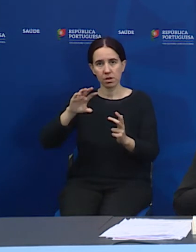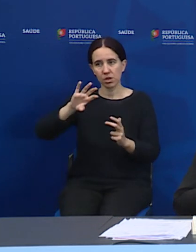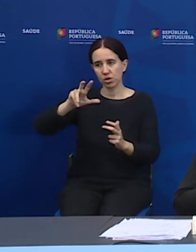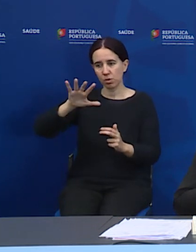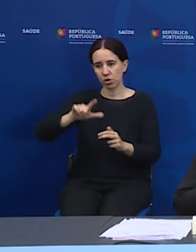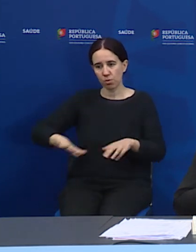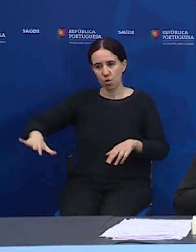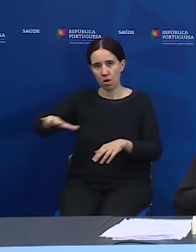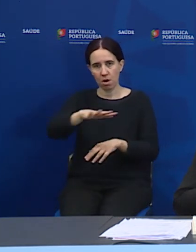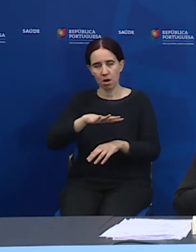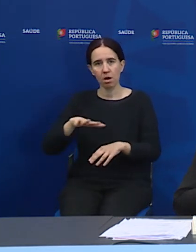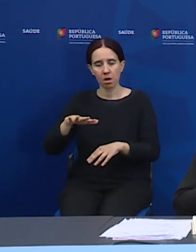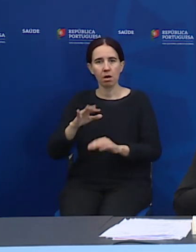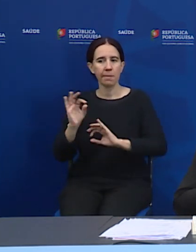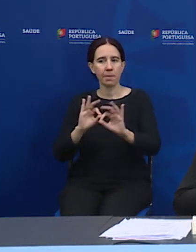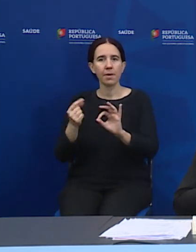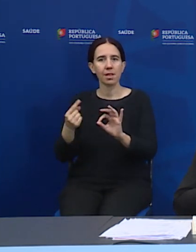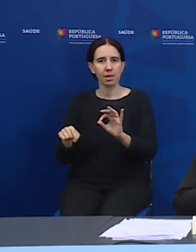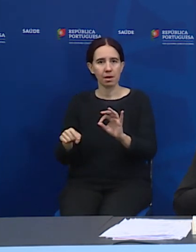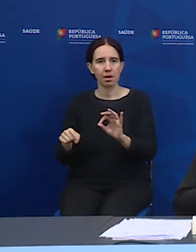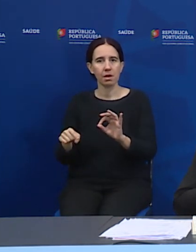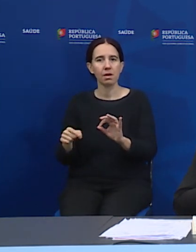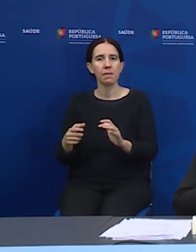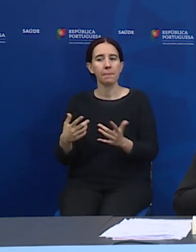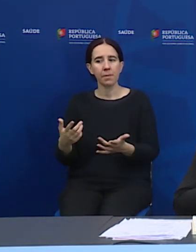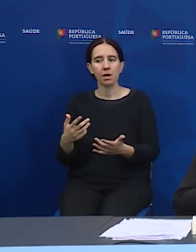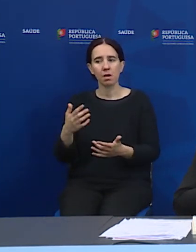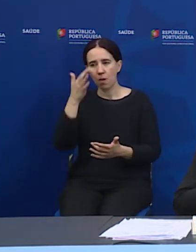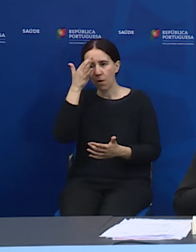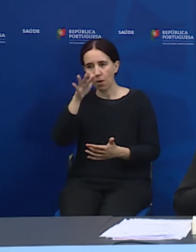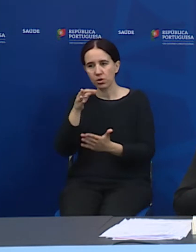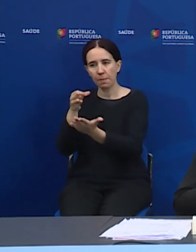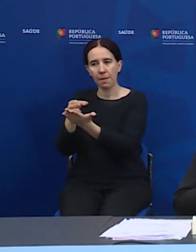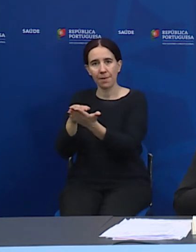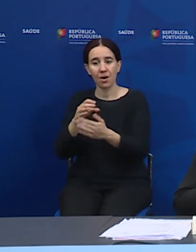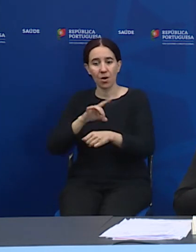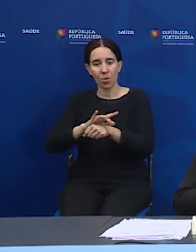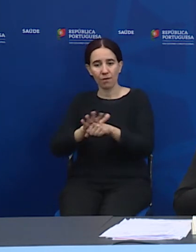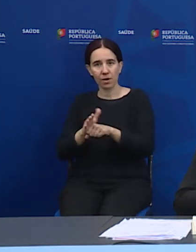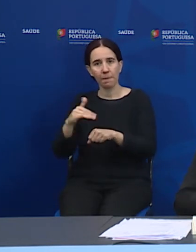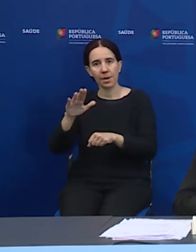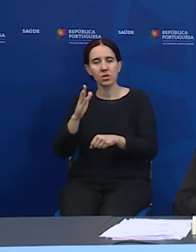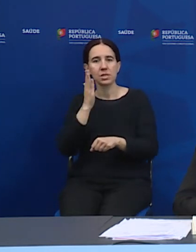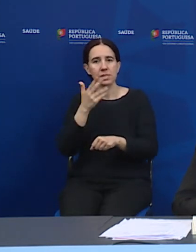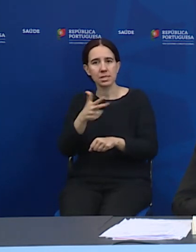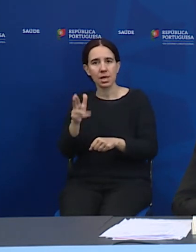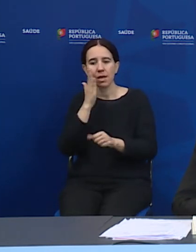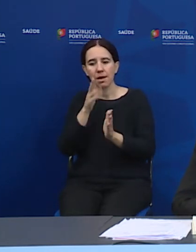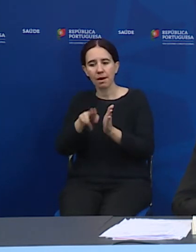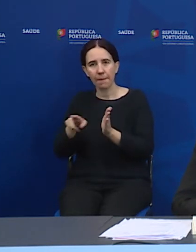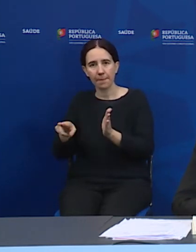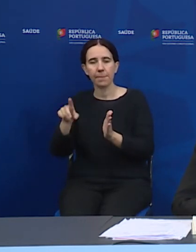da grande lisboa ou tem preparadas para poderem ser utilizadas no âmbito do covil de mais de cem camas